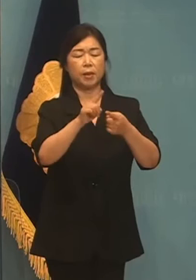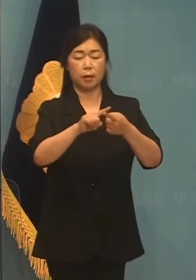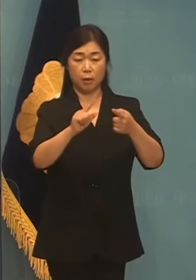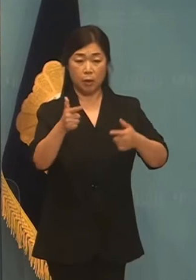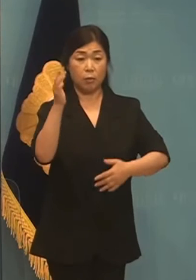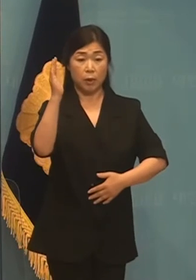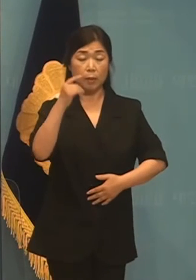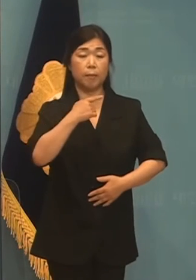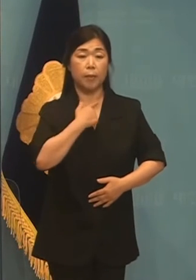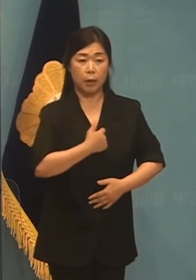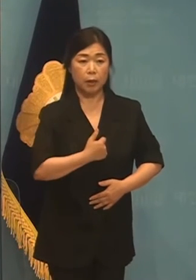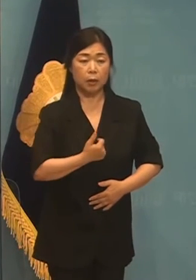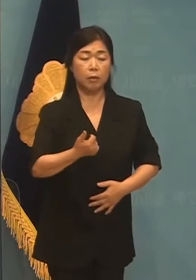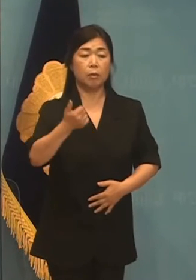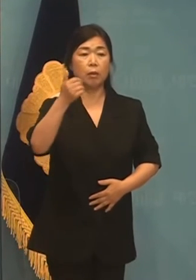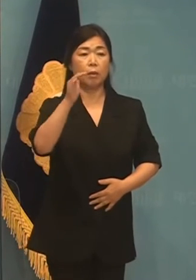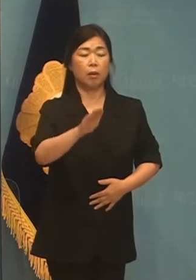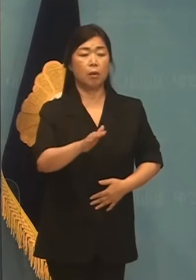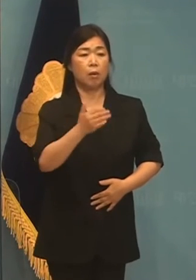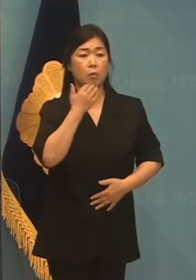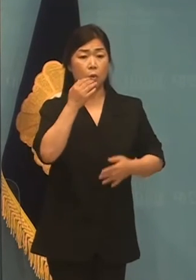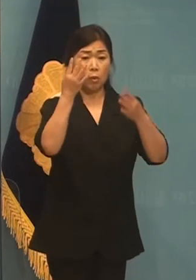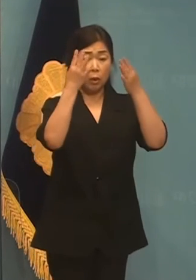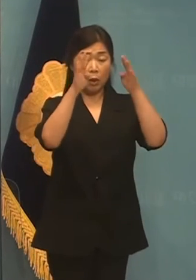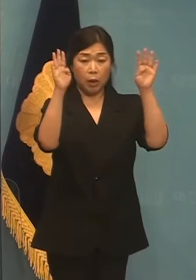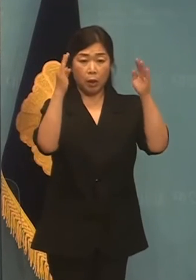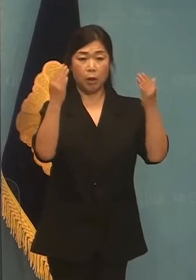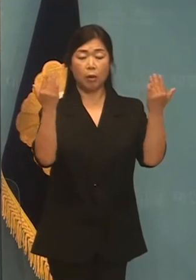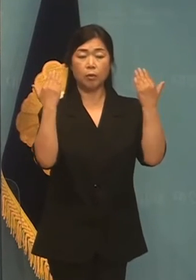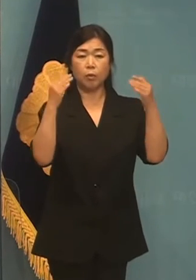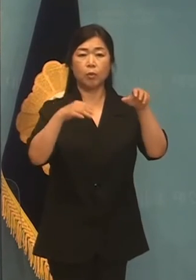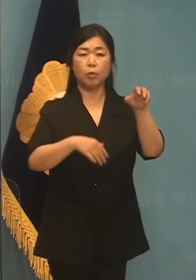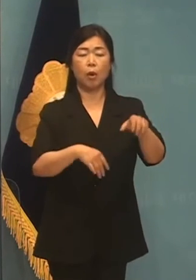지적했습니다. 그러나 서울대학교